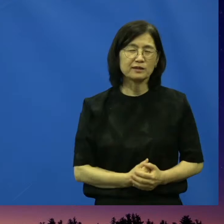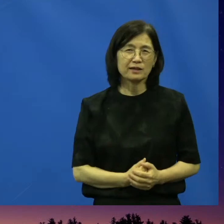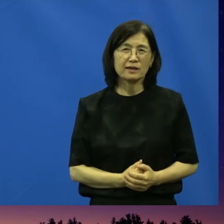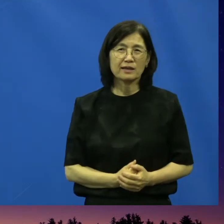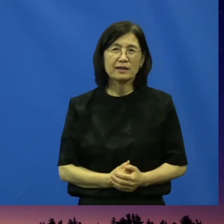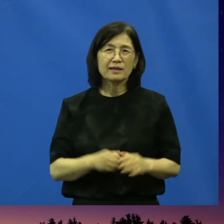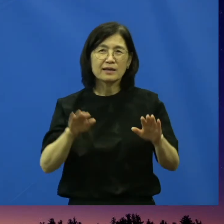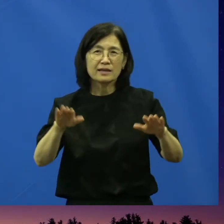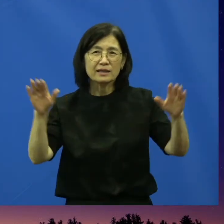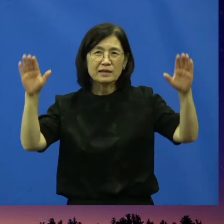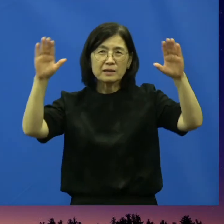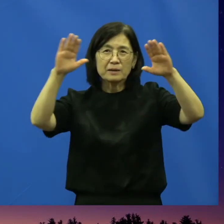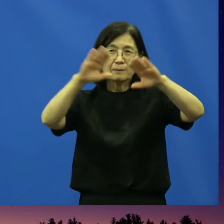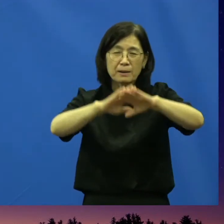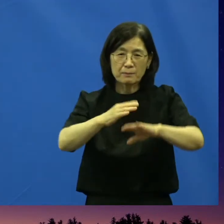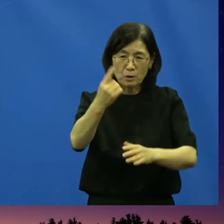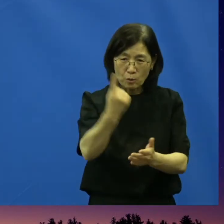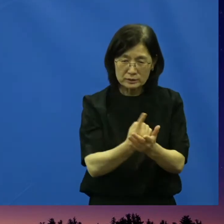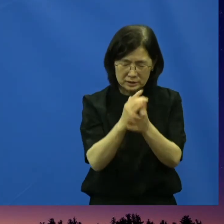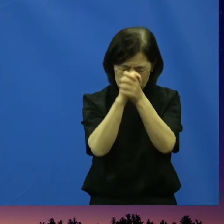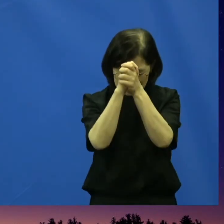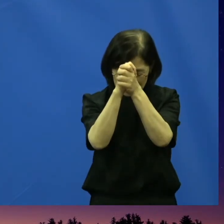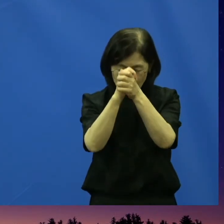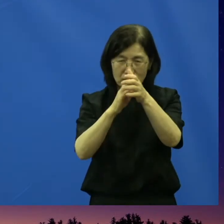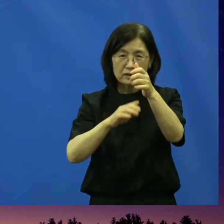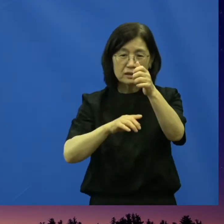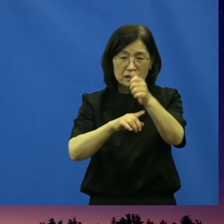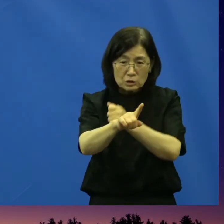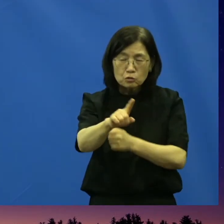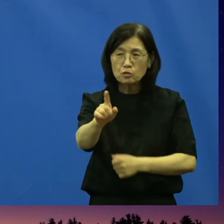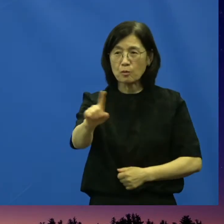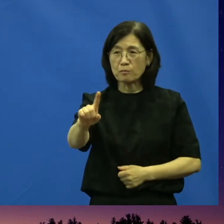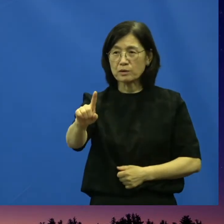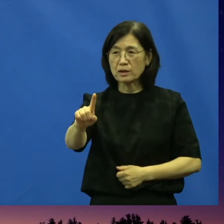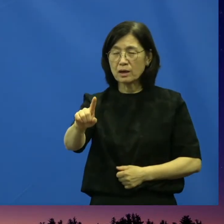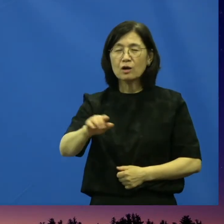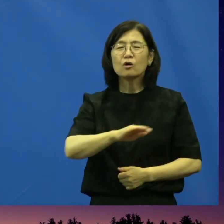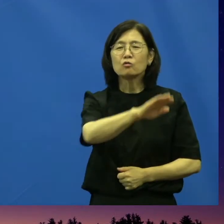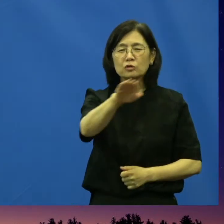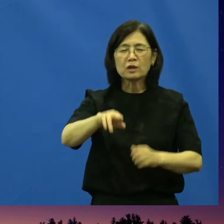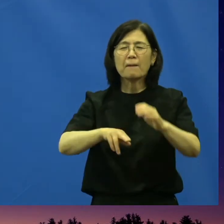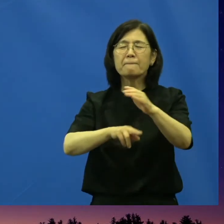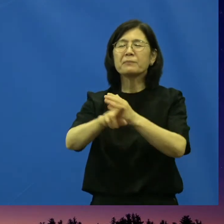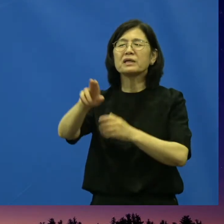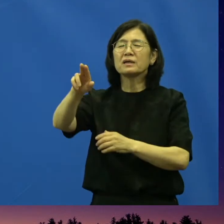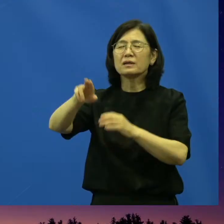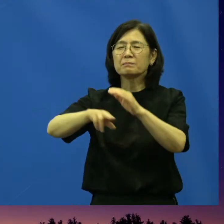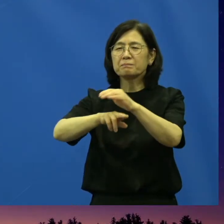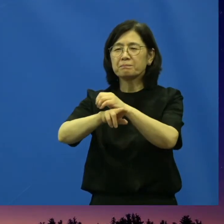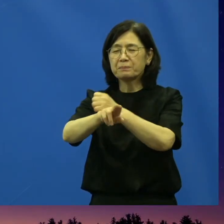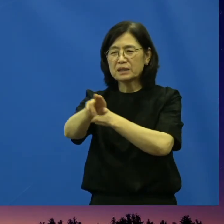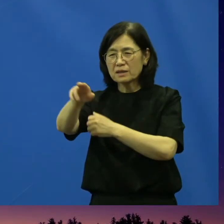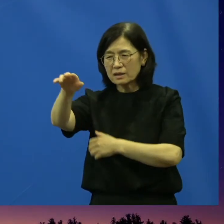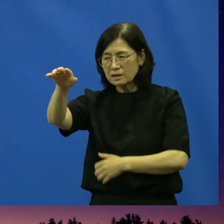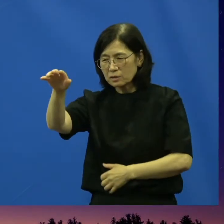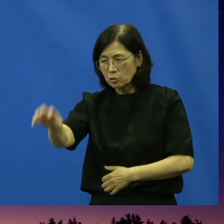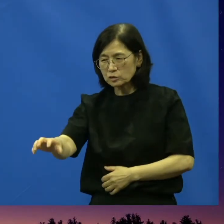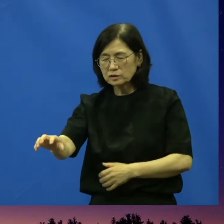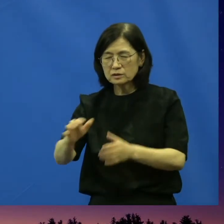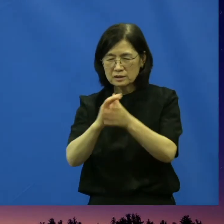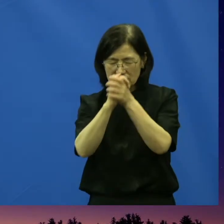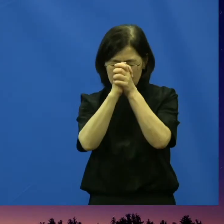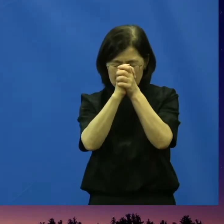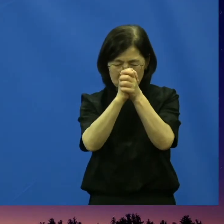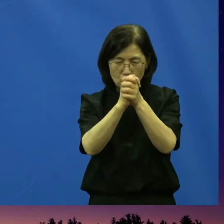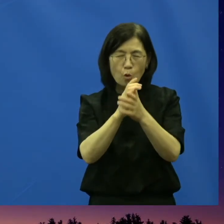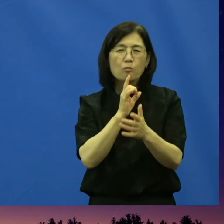여러분, 이 밤에 우리가 나와서 기도하는 이유가 뭘까요? 피할 곳이 하나밖에 없다는 거예요. 하나밖에 없다는 거예요. 우리가 기도하는 이유예요. 주님만이